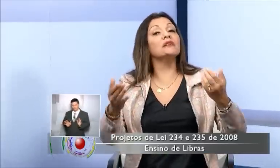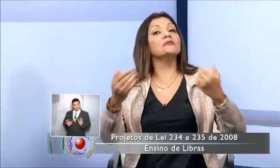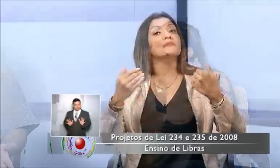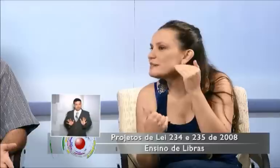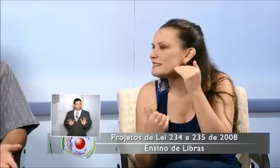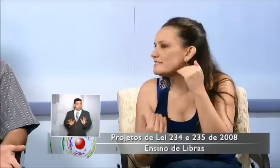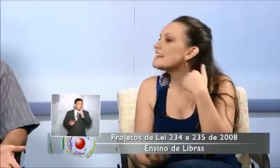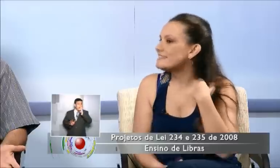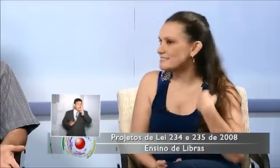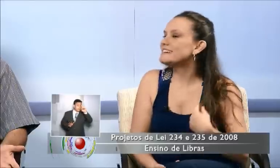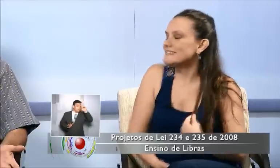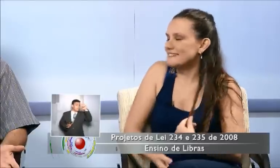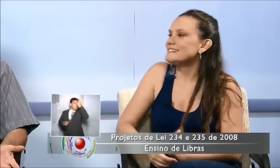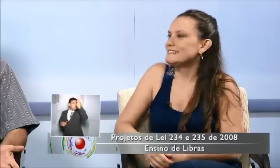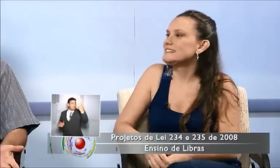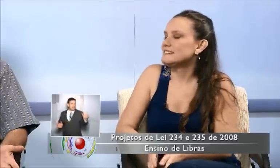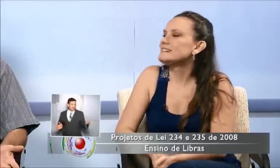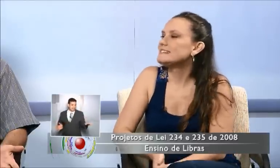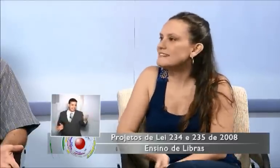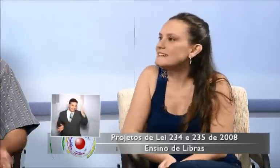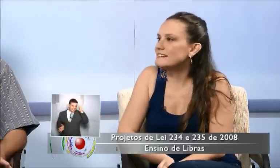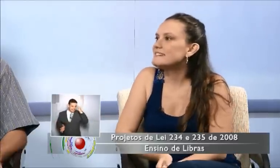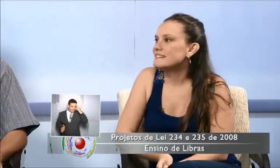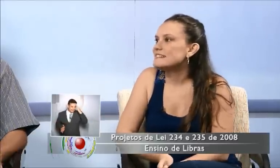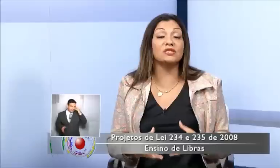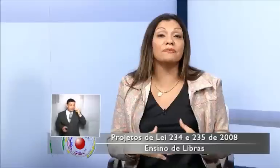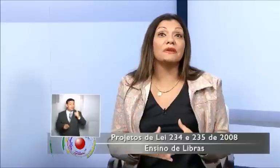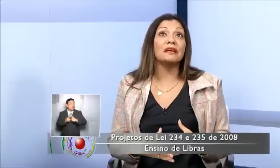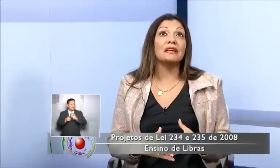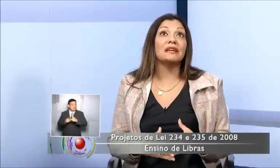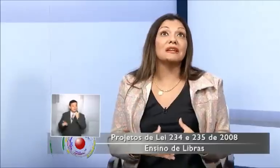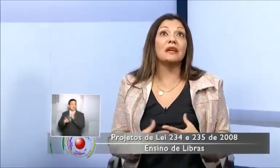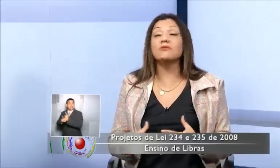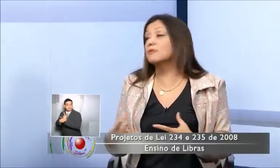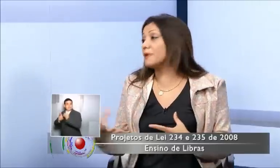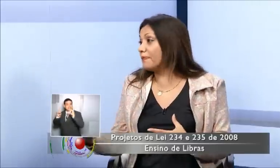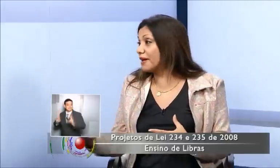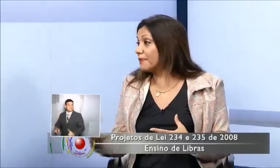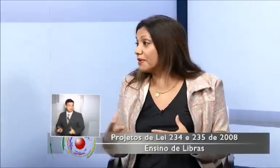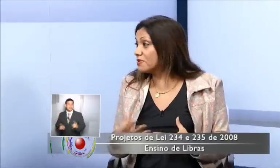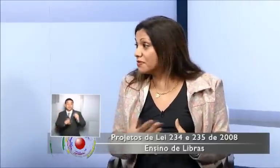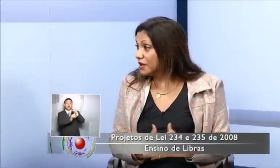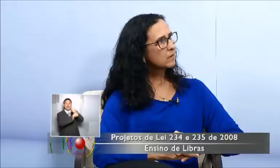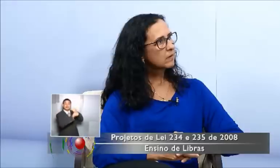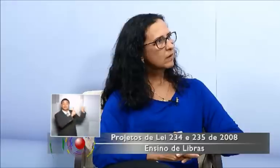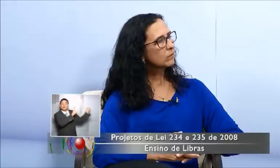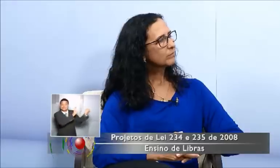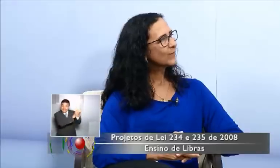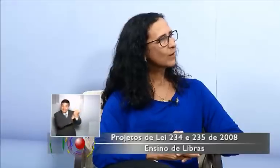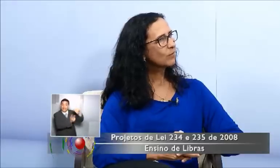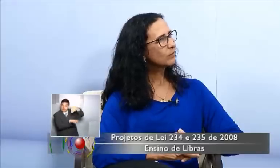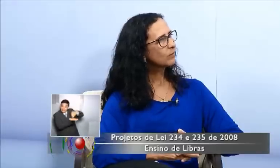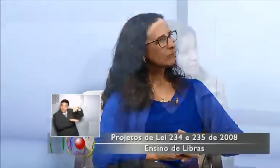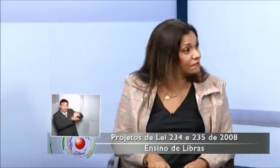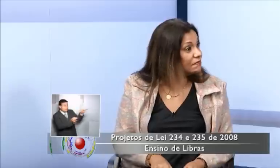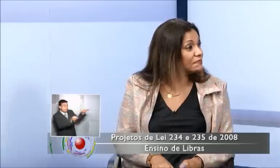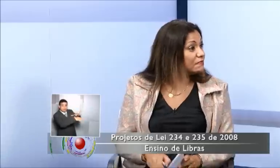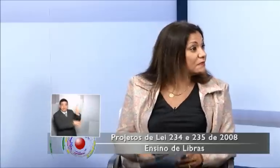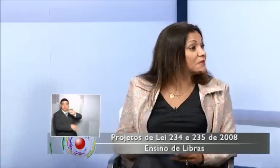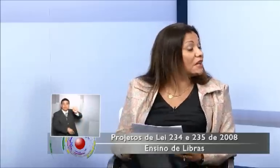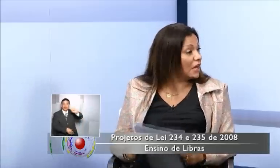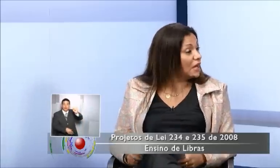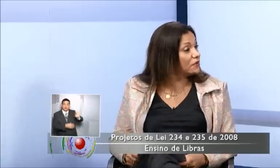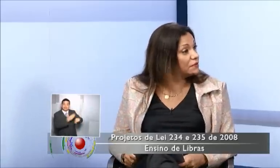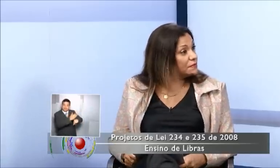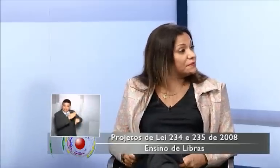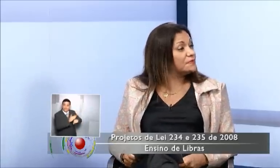já subestima. E a questão da sociedade. A sociedade não se prepara para o diferente. Até assim, eu acho que até o Bruno pode